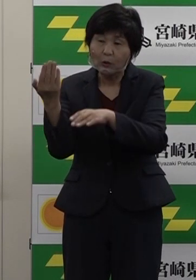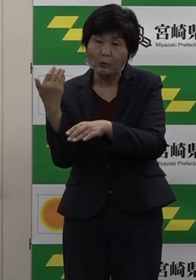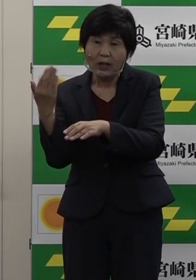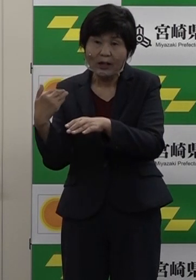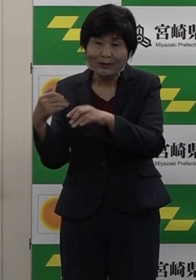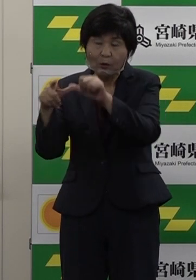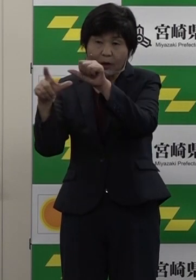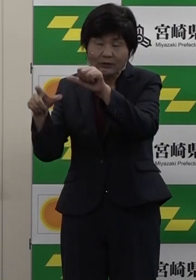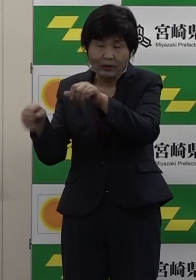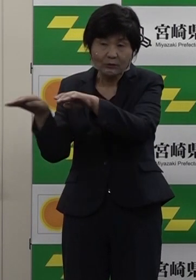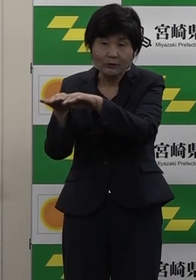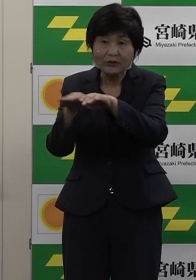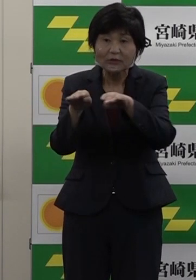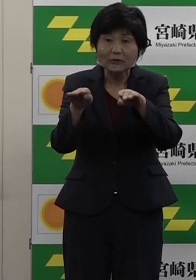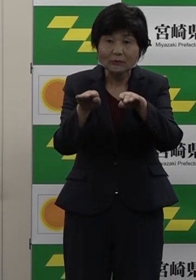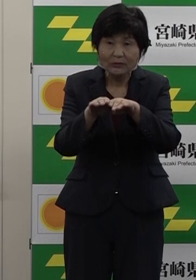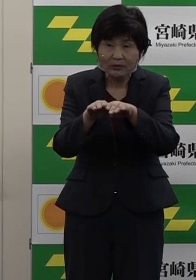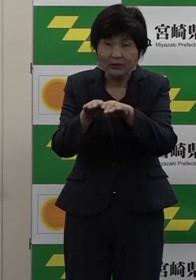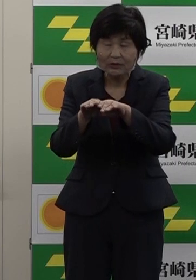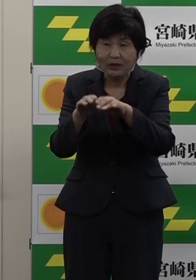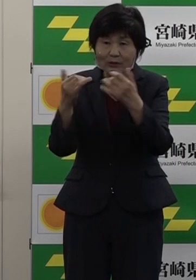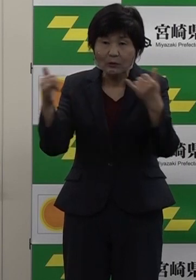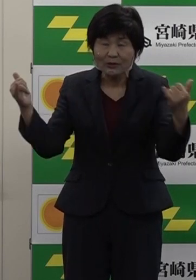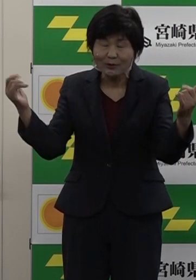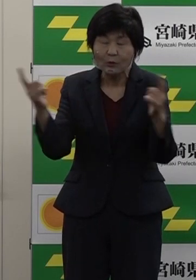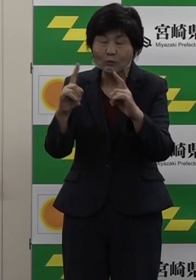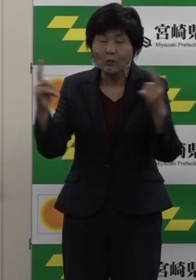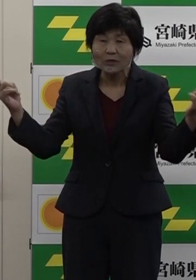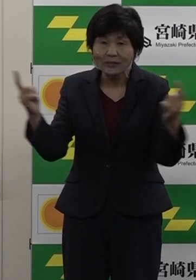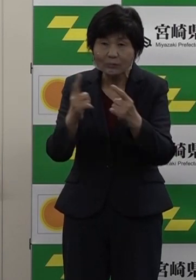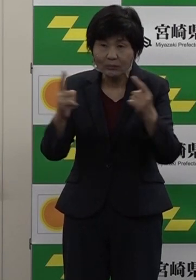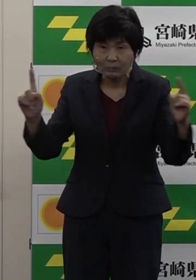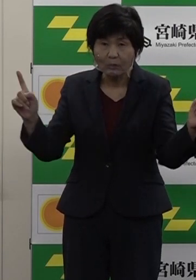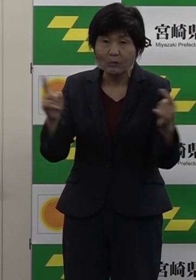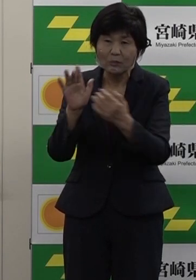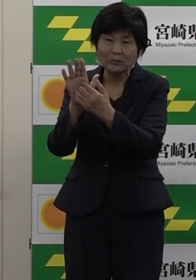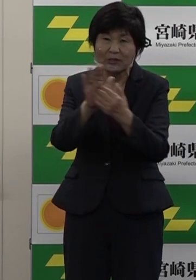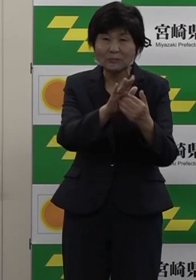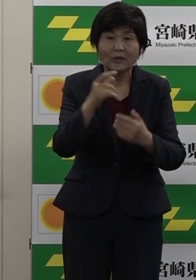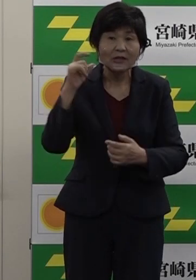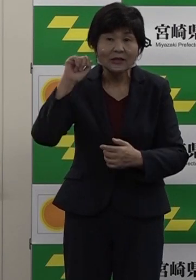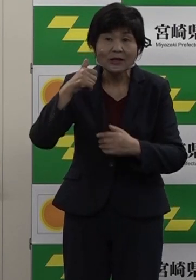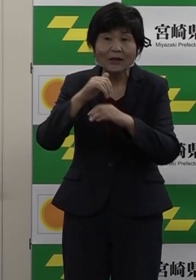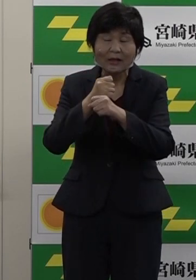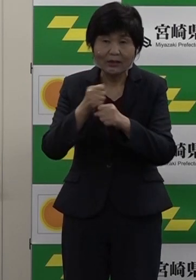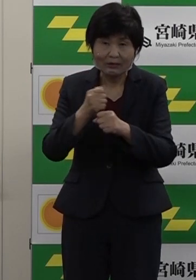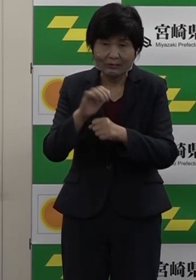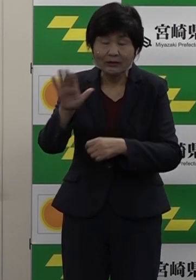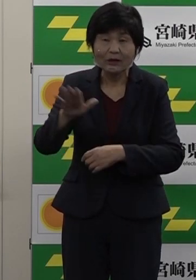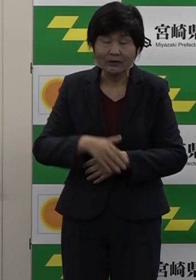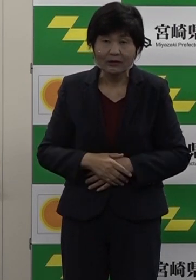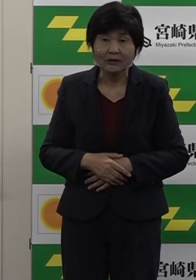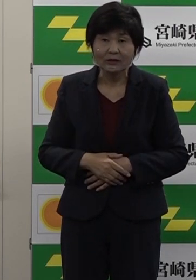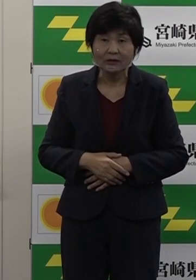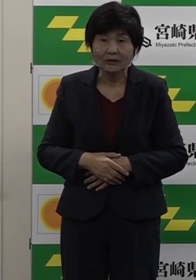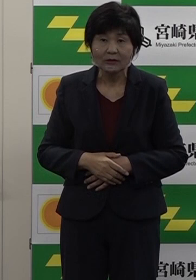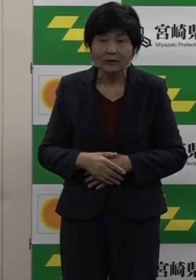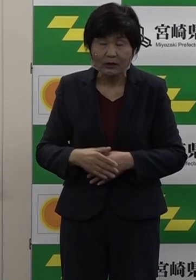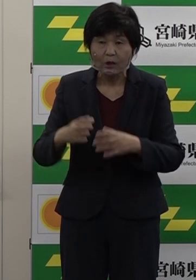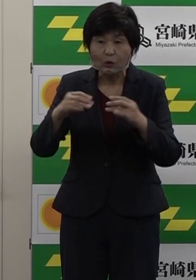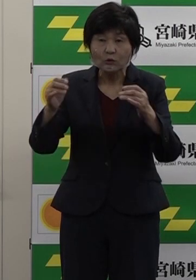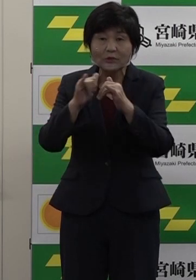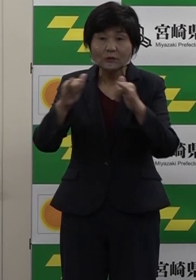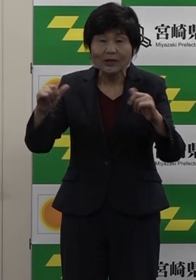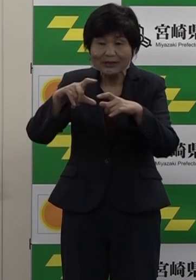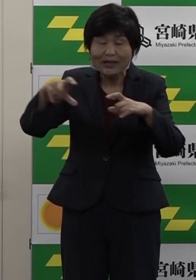、特に昨年との違いというところで国民としてはですね、全国に緊急事態宣言が出されているわけではないだろう